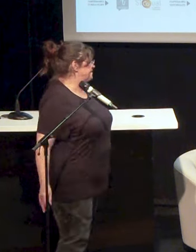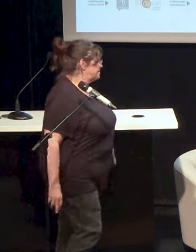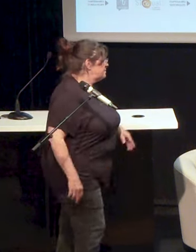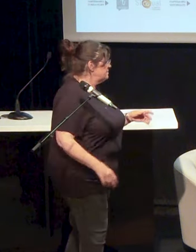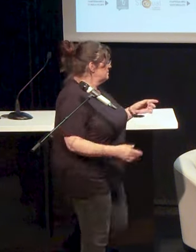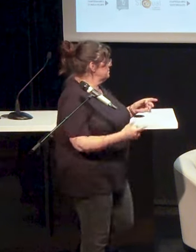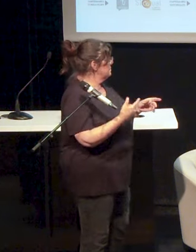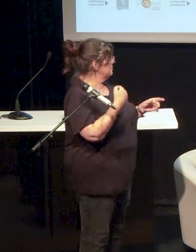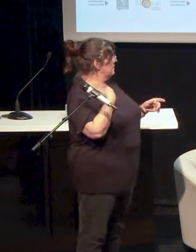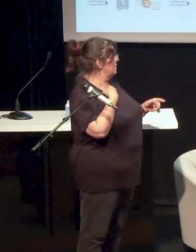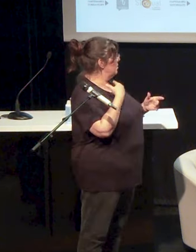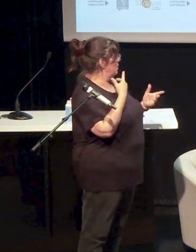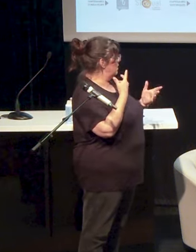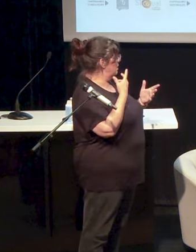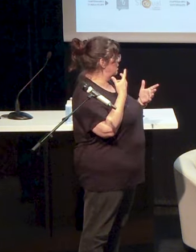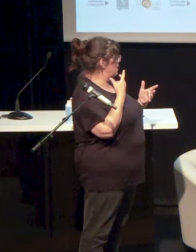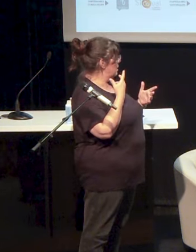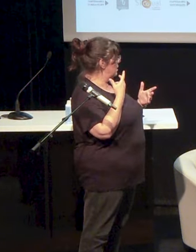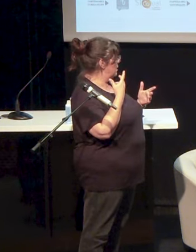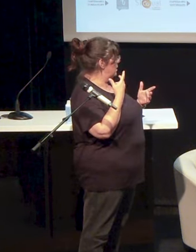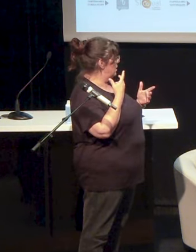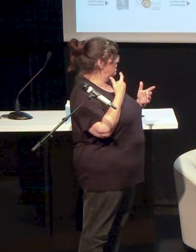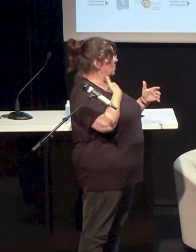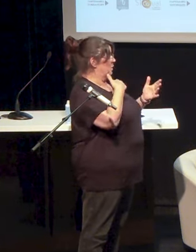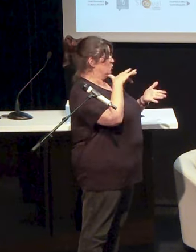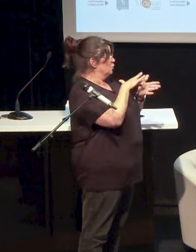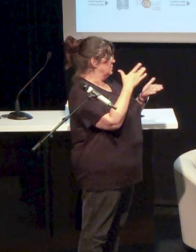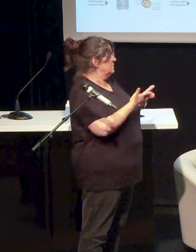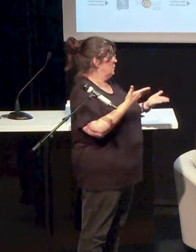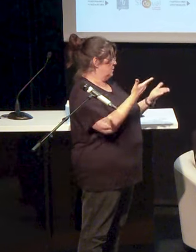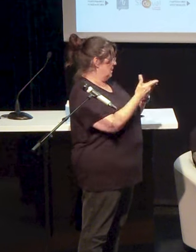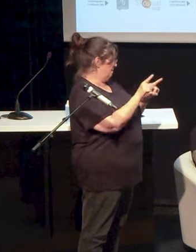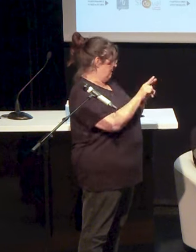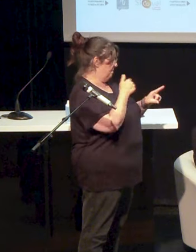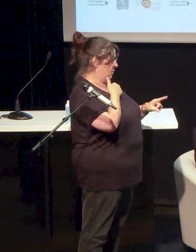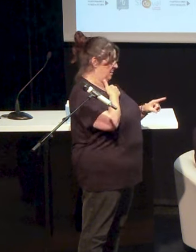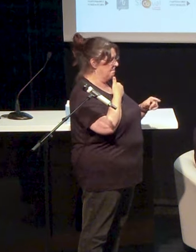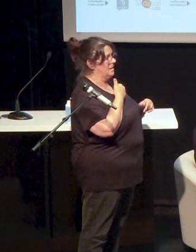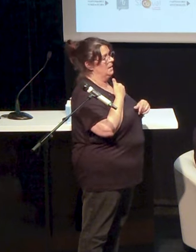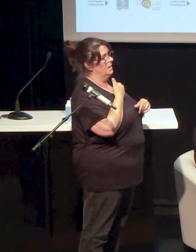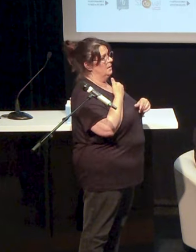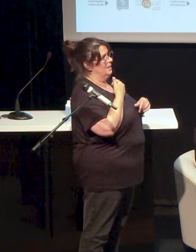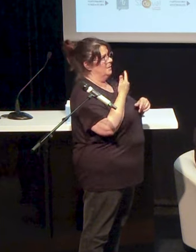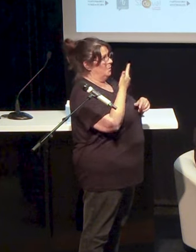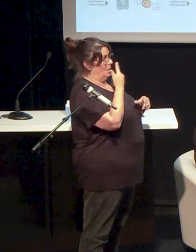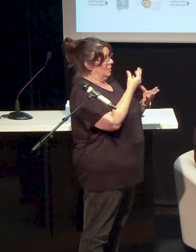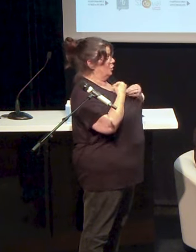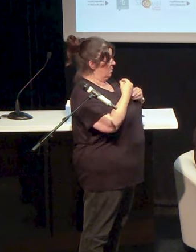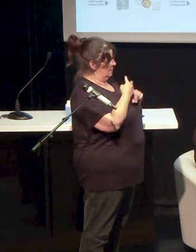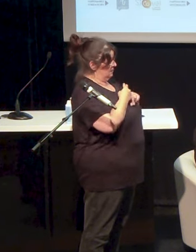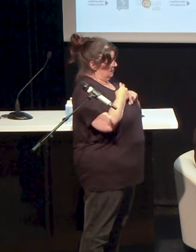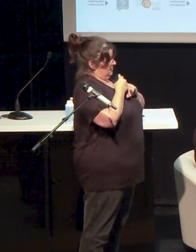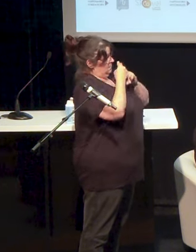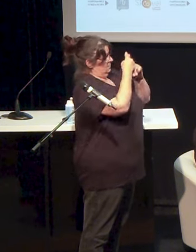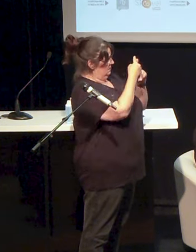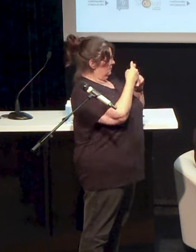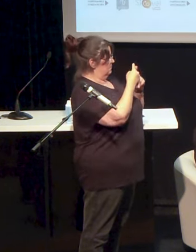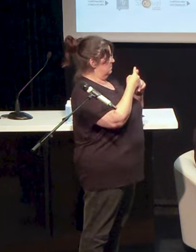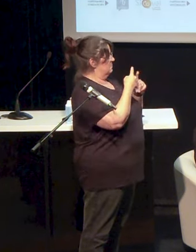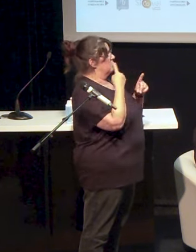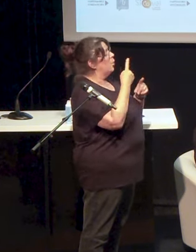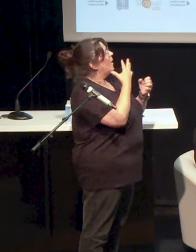Moi, je voudrais dire quelque chose que j'ai vécu moi-même. Je me suis bonifiée dans la création de mes